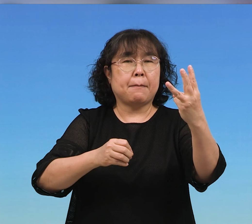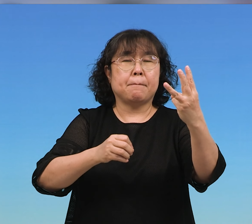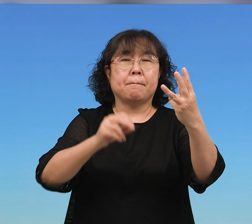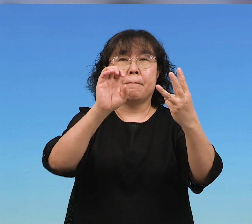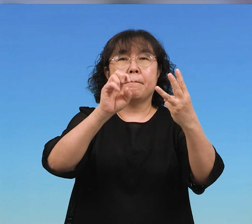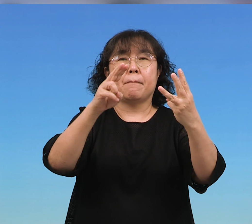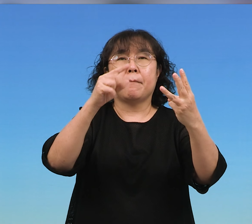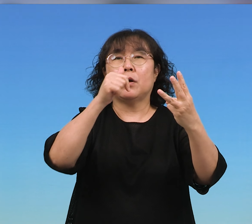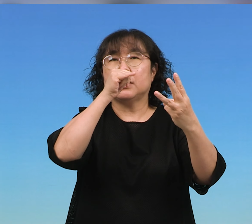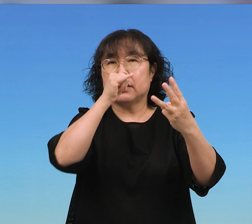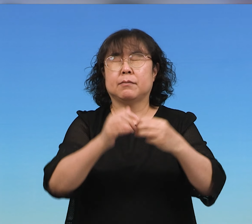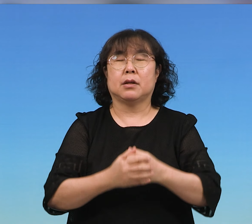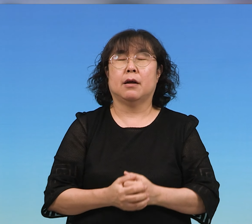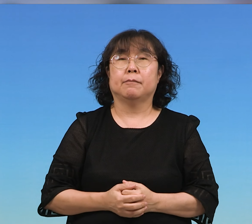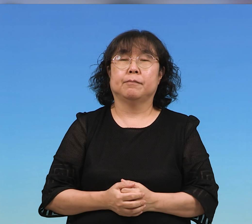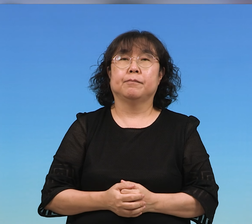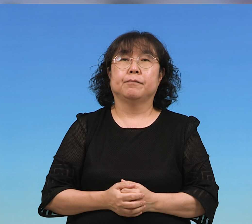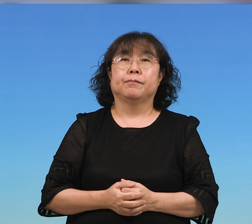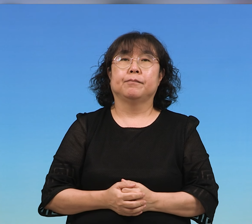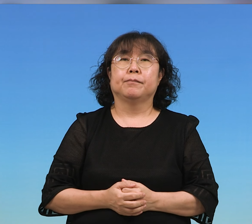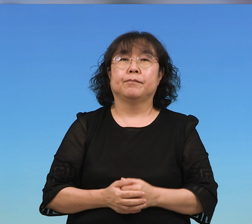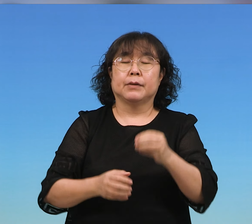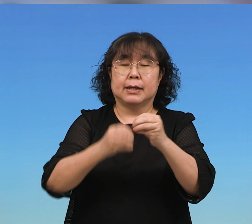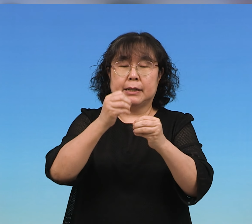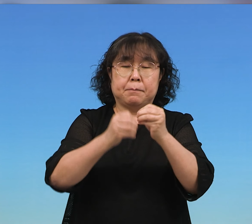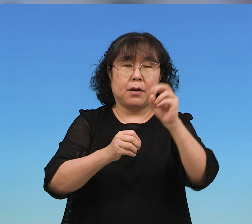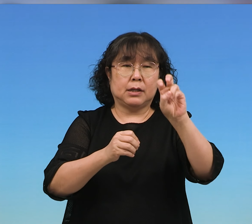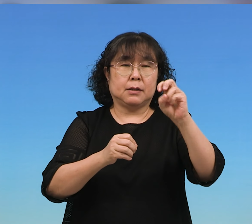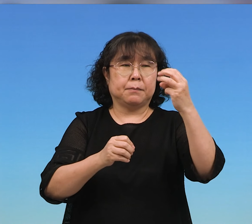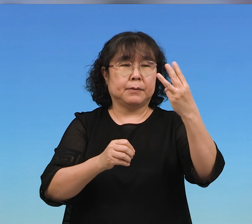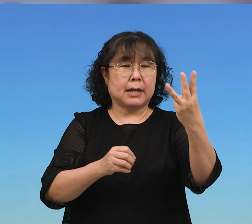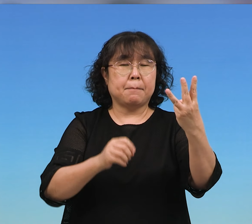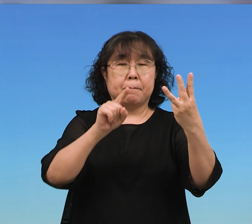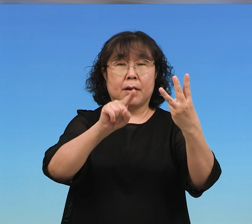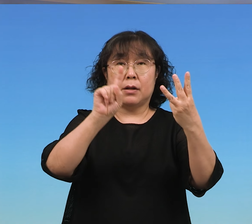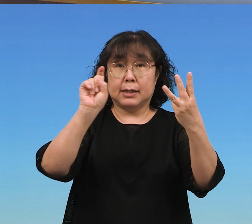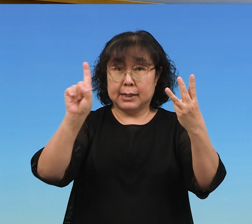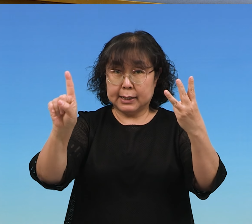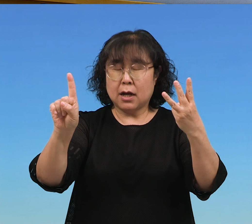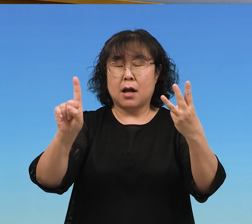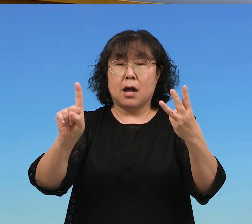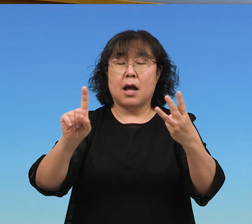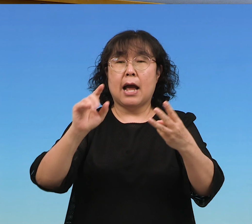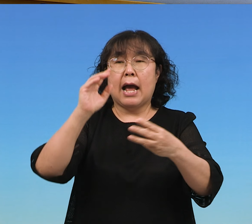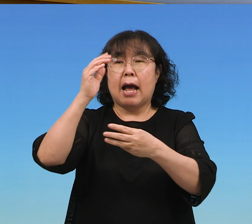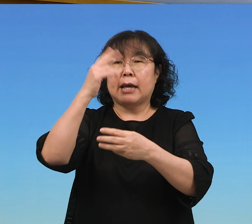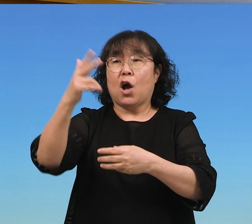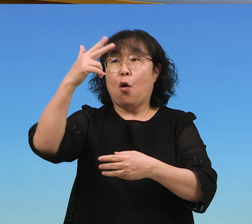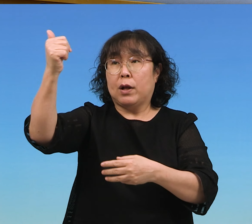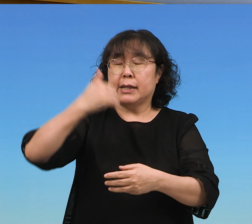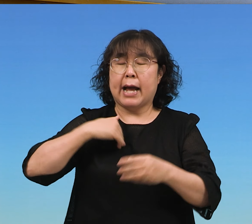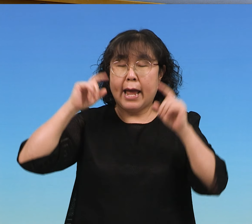23편이 있습니다. 이게 무슨 말씀입니까? 시편 23편 1절을 보니까 여호와는 나의 목자시니 내게